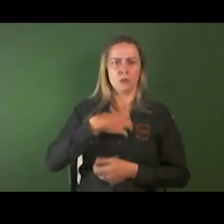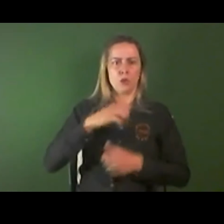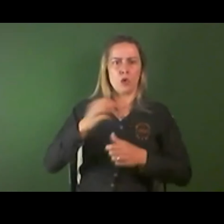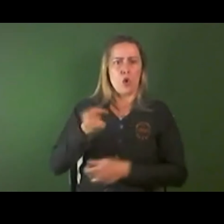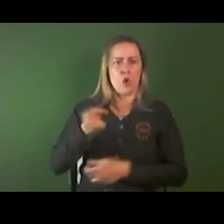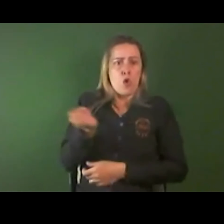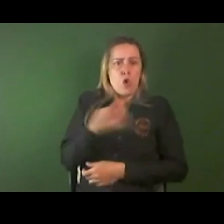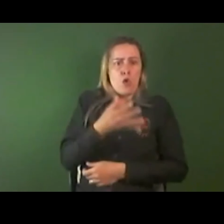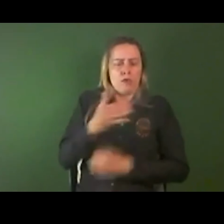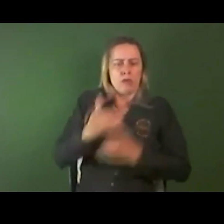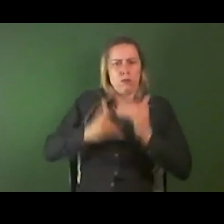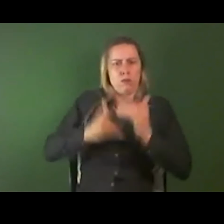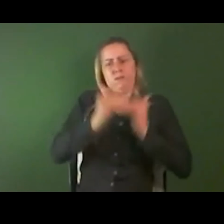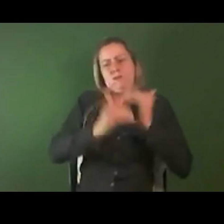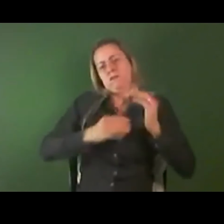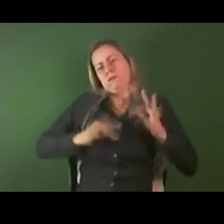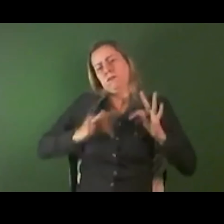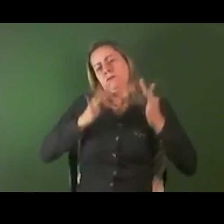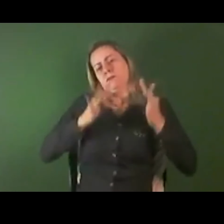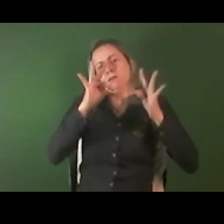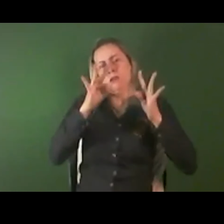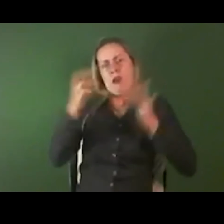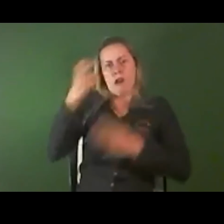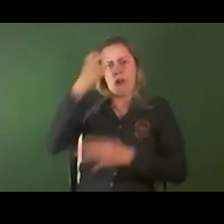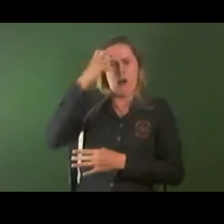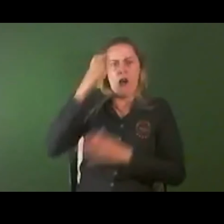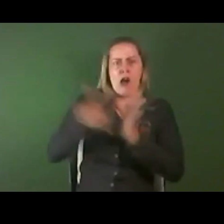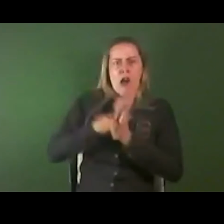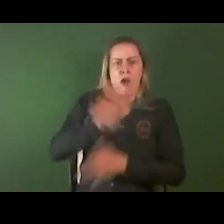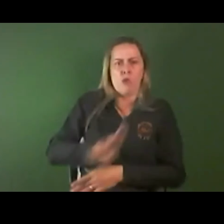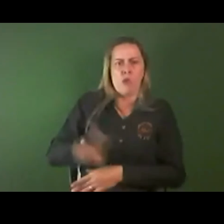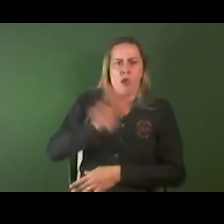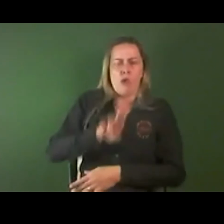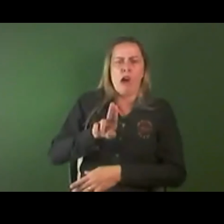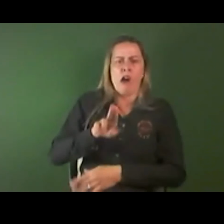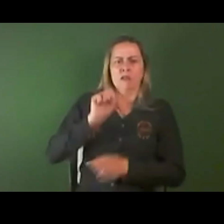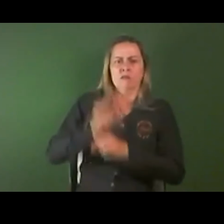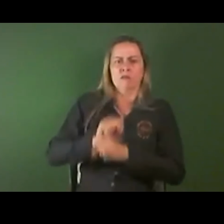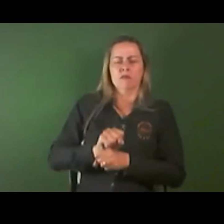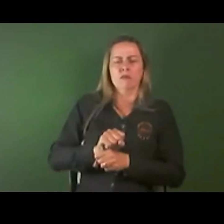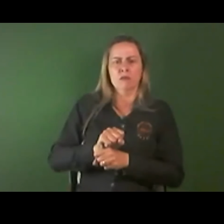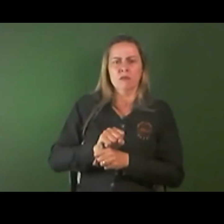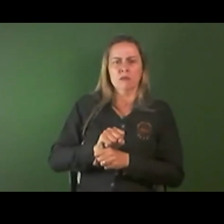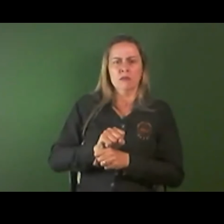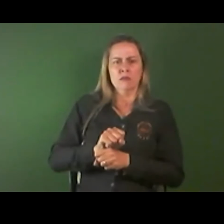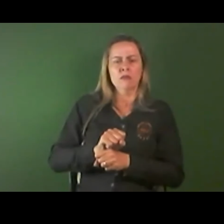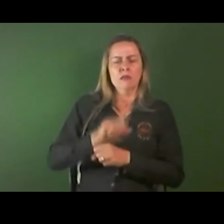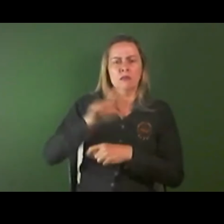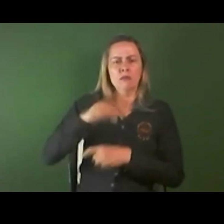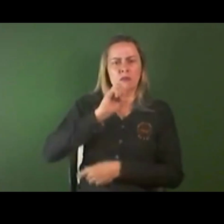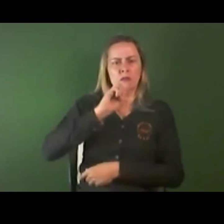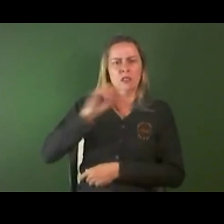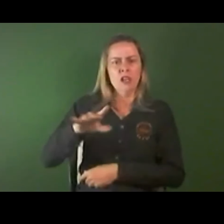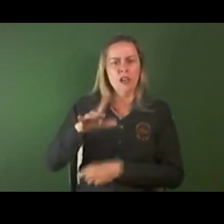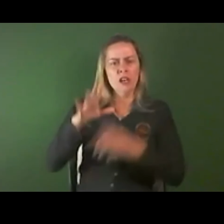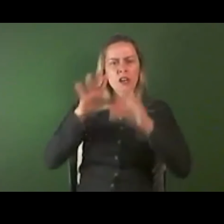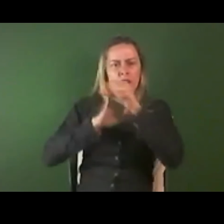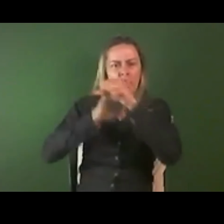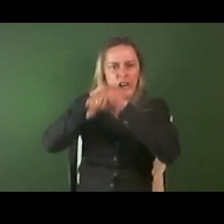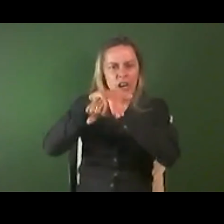sentido dessa instalação de uma cultura de consumo desenfreada, e ele vai sair durante a noite em Tóquio,